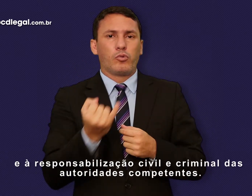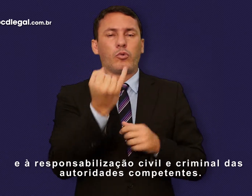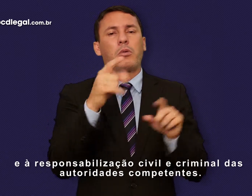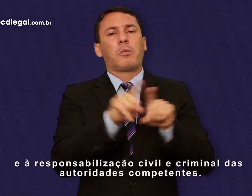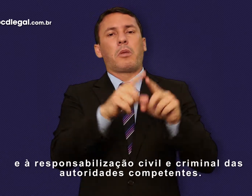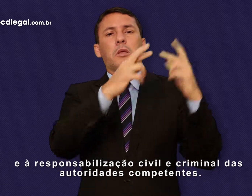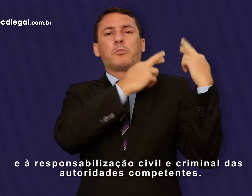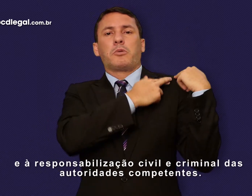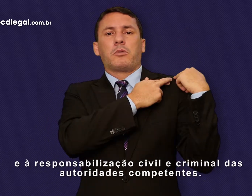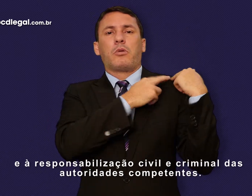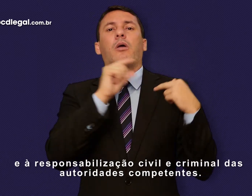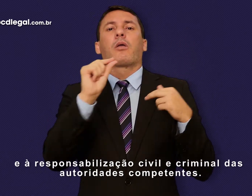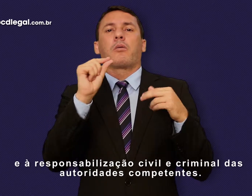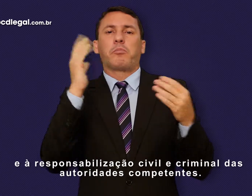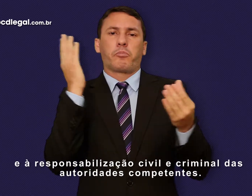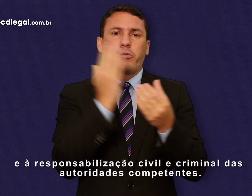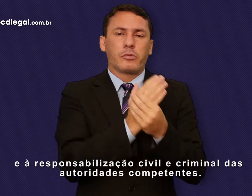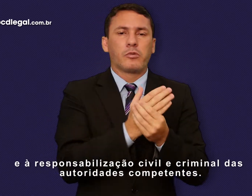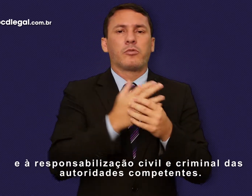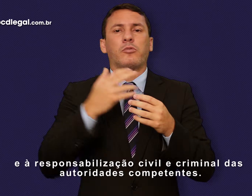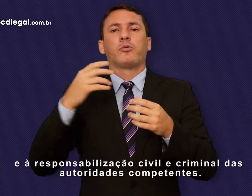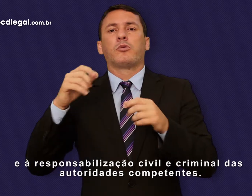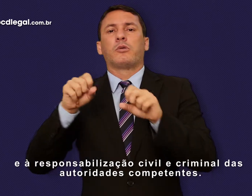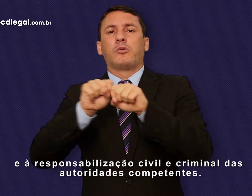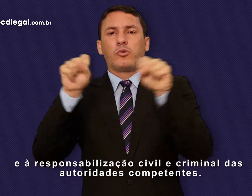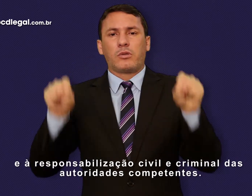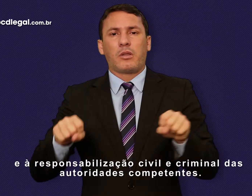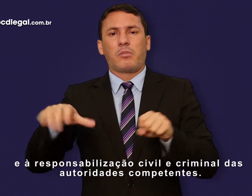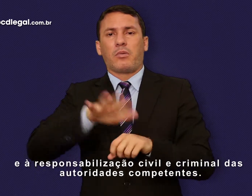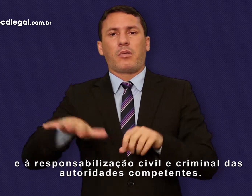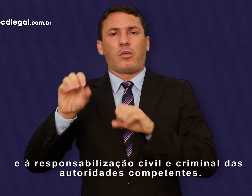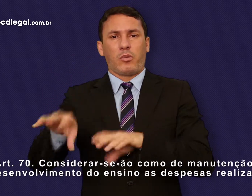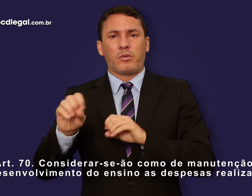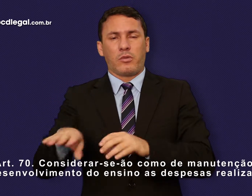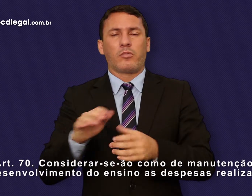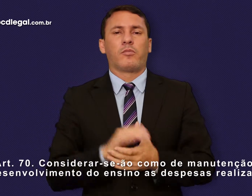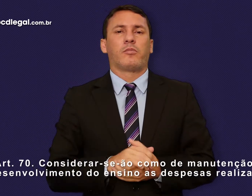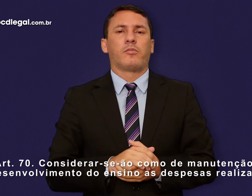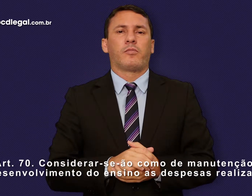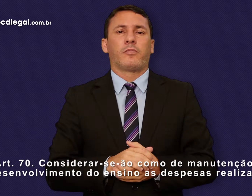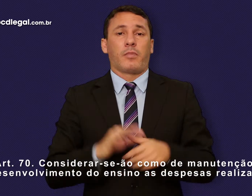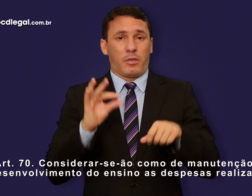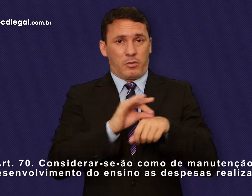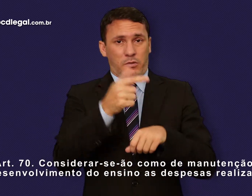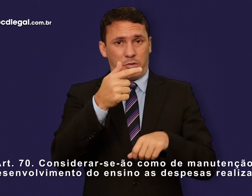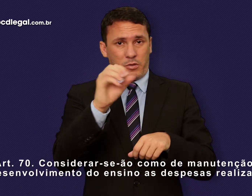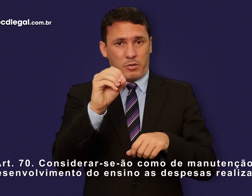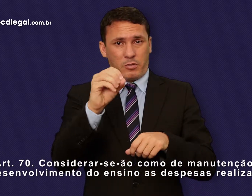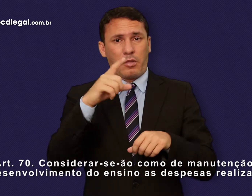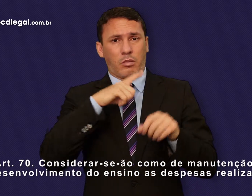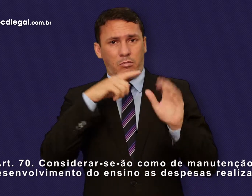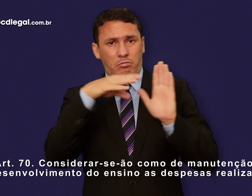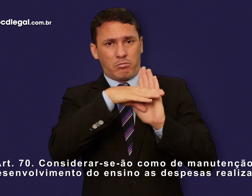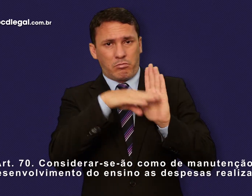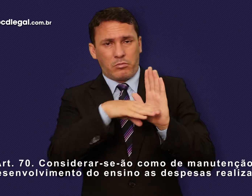à responsabilização civil e criminal das autoridades competentes. Artigo 70. Considerar-se-ão como de